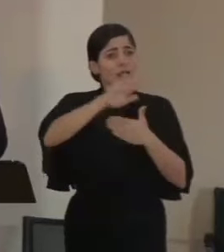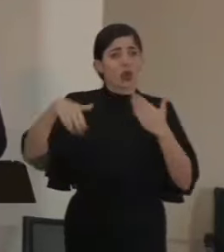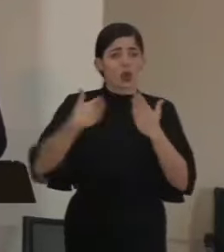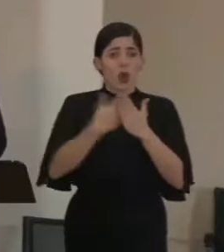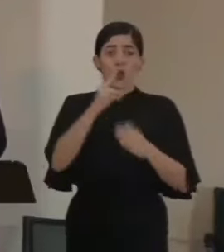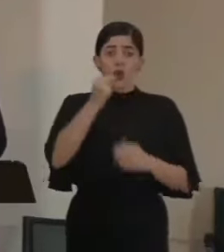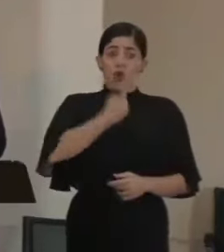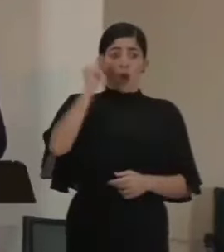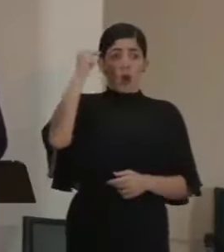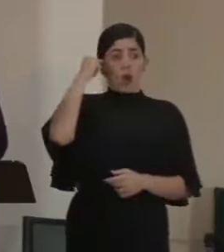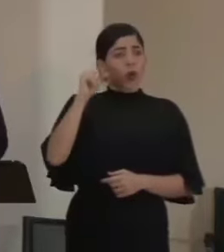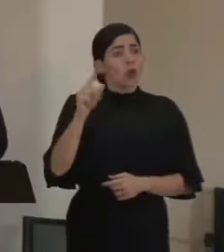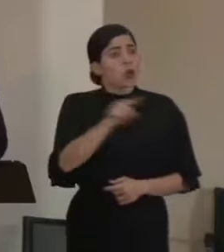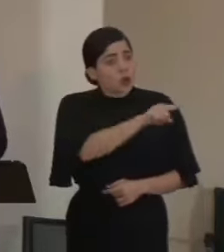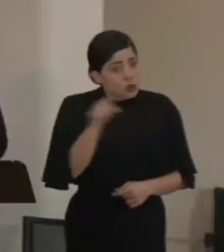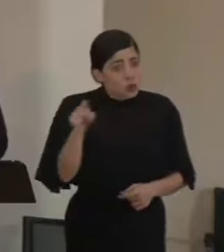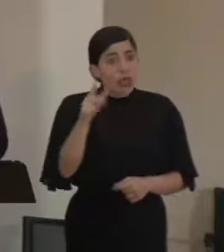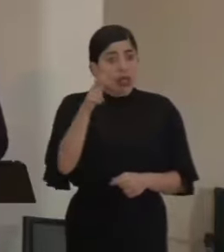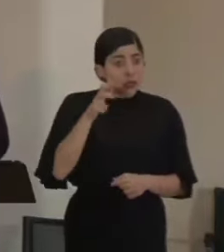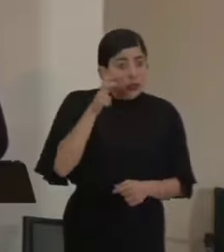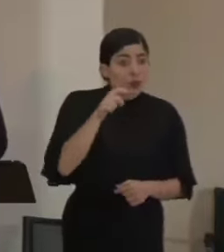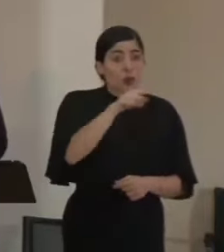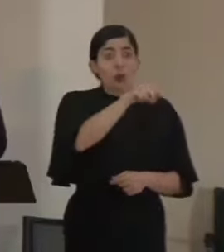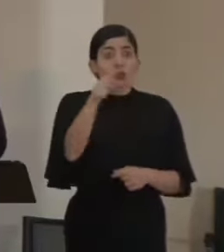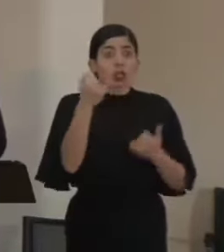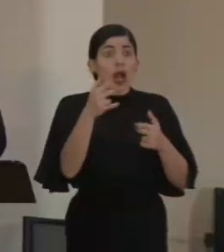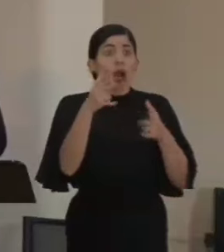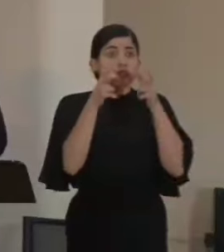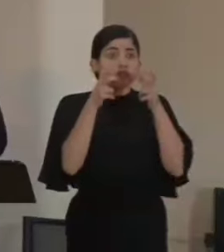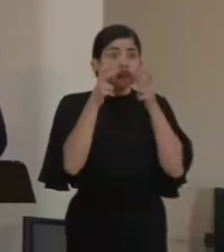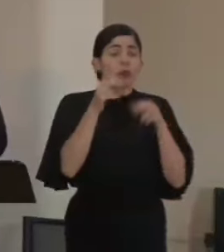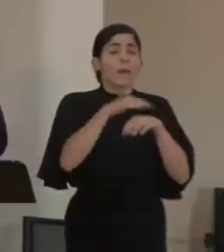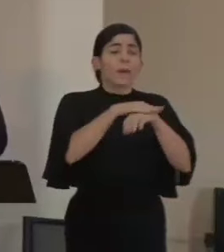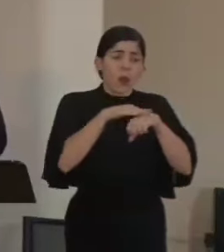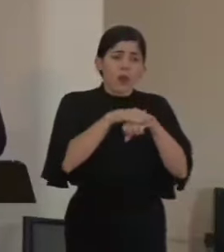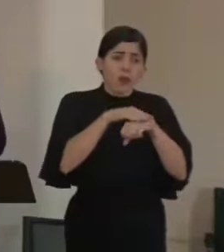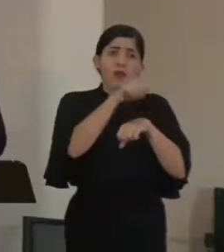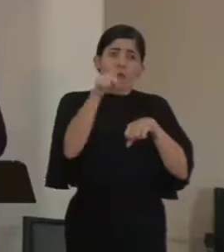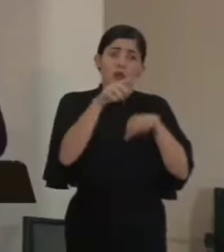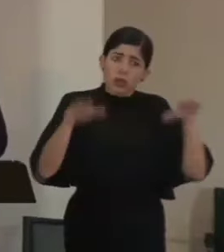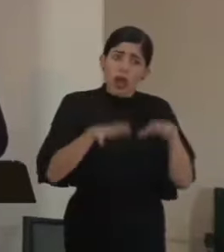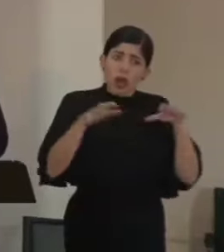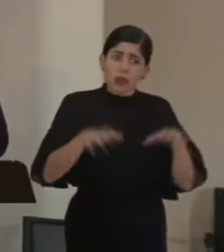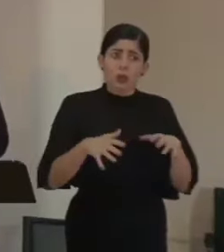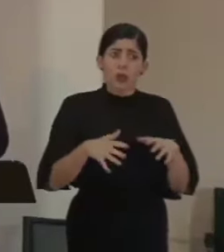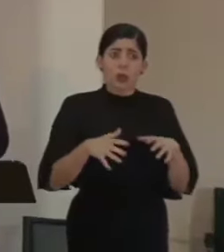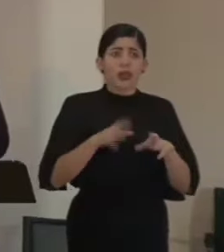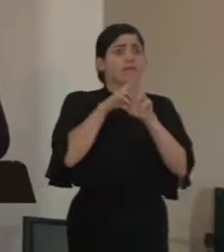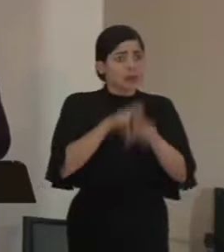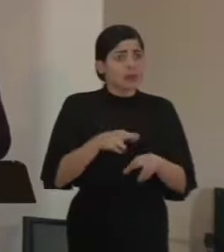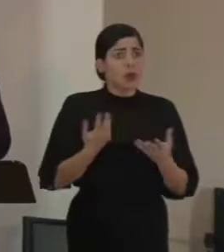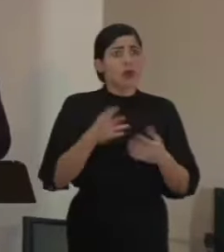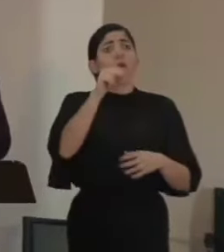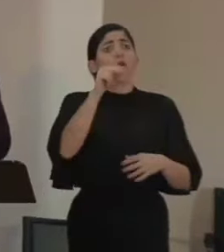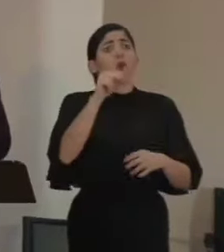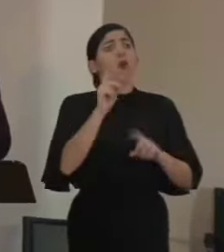es solamente de gobierno. Ustedes que están escuchando, ustedes que están oyendo este mensaje, por favor, reaccionen, reaccionen,